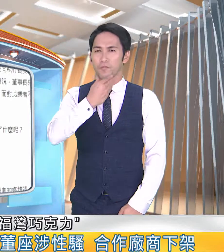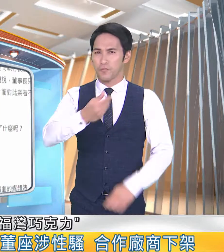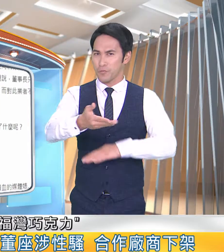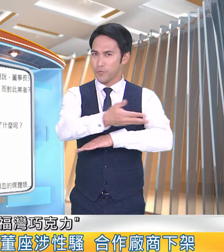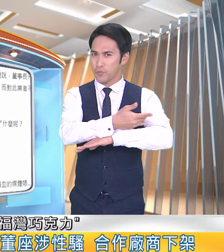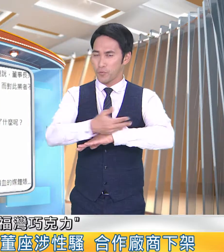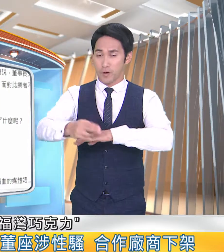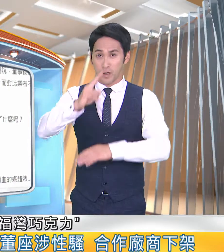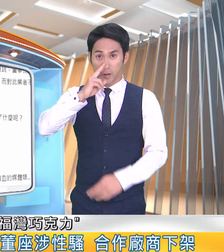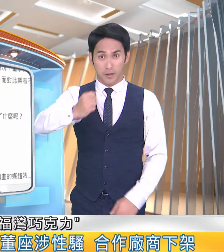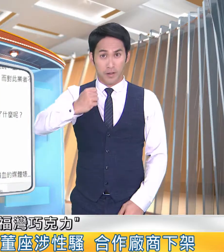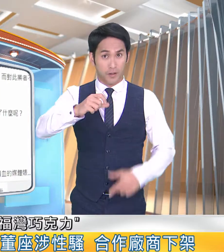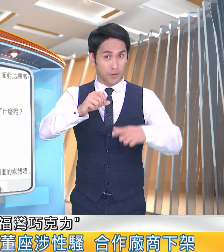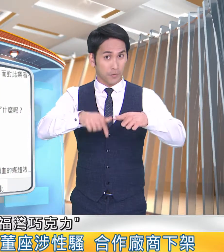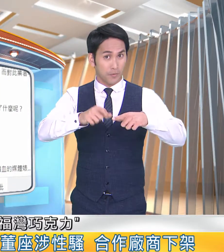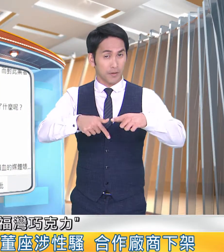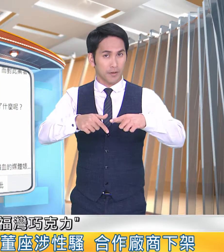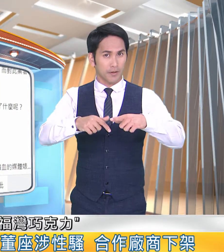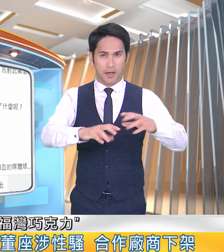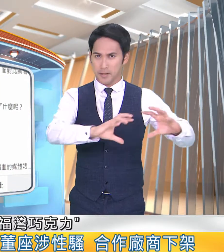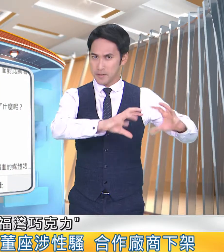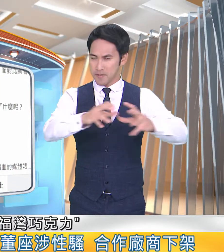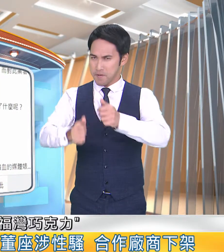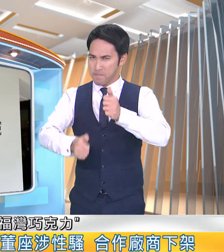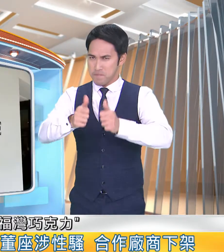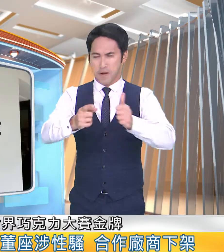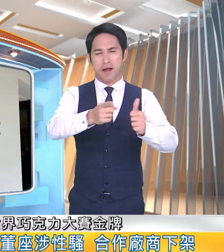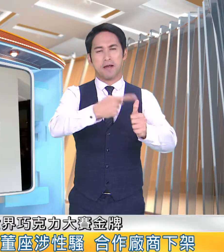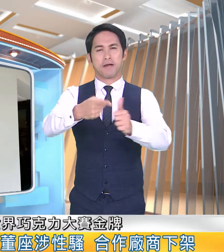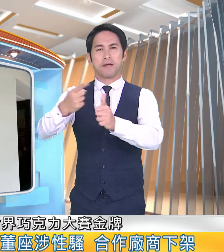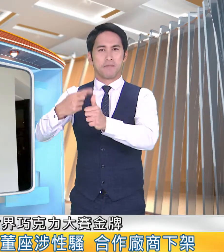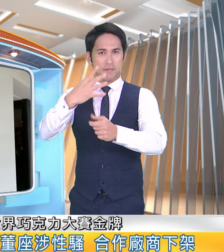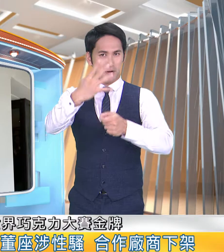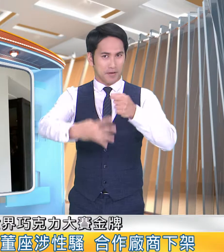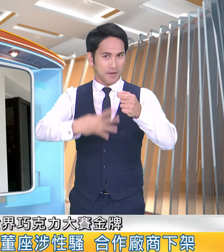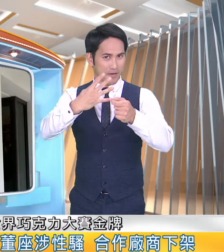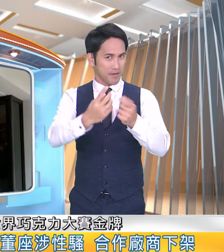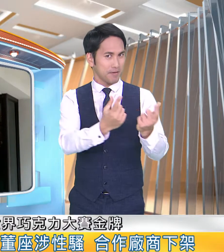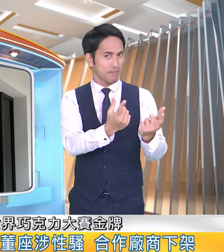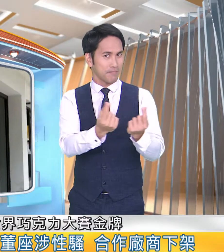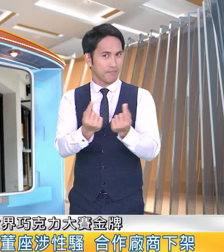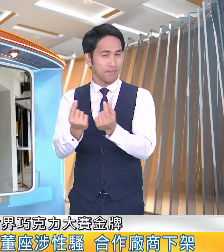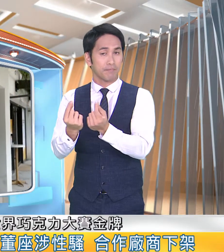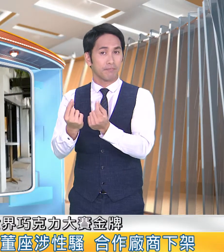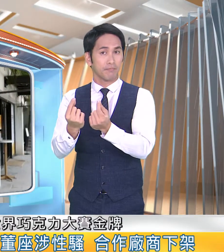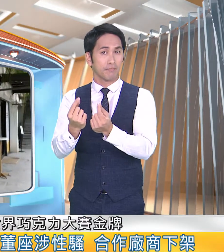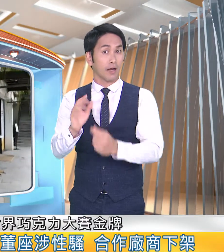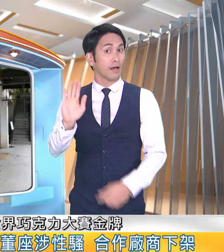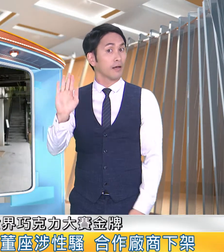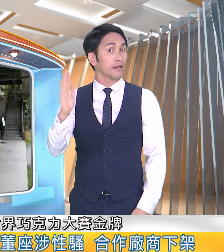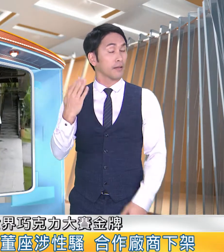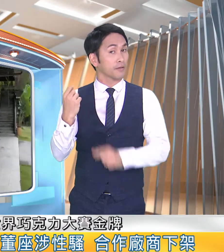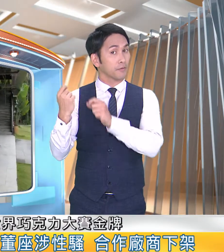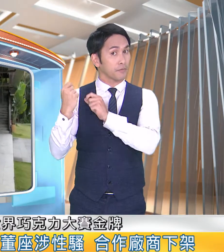屏东本土品牌福湾巧克力，连续四年夺下了世界巧克力大赛的金